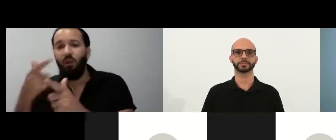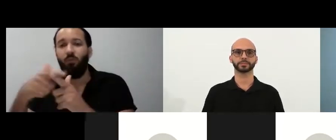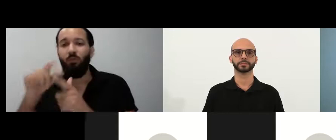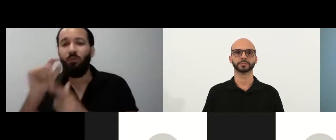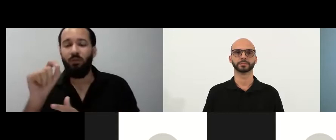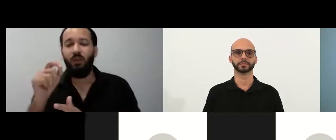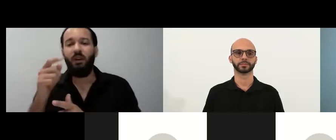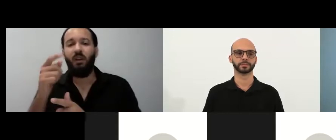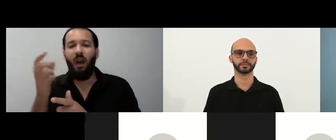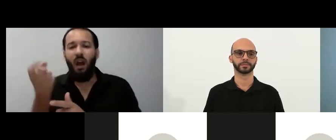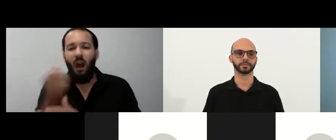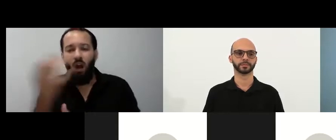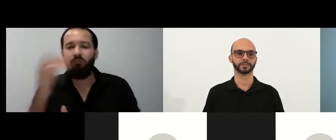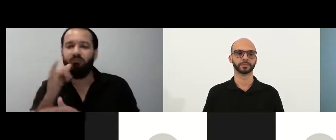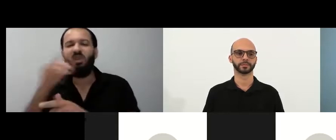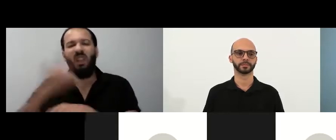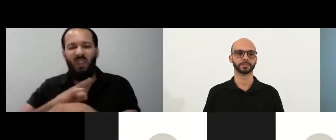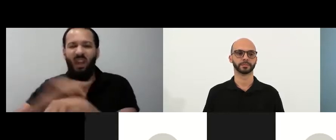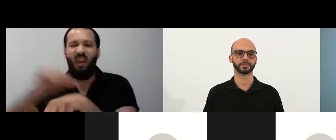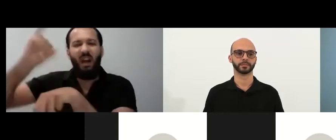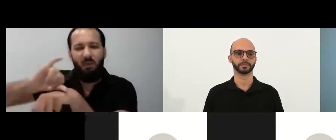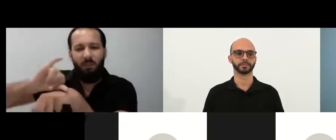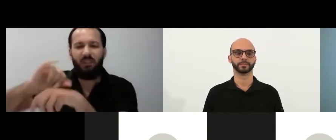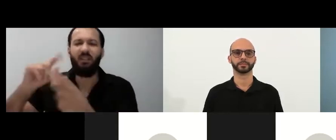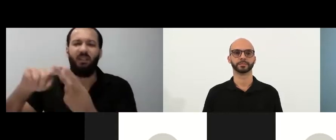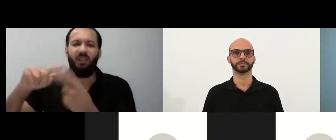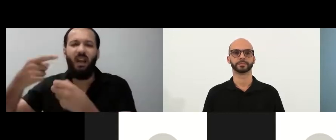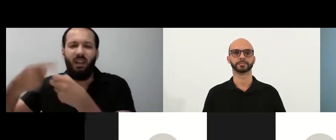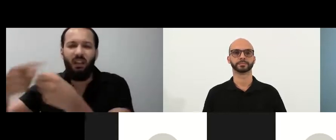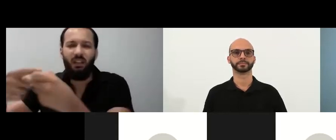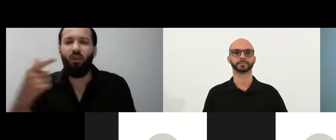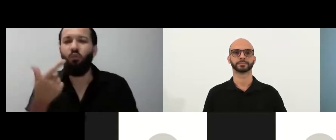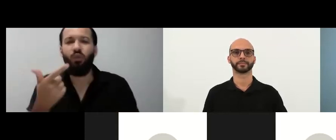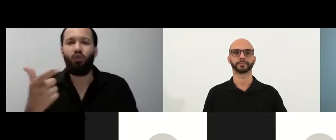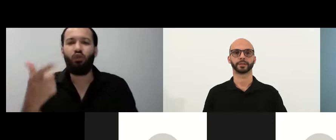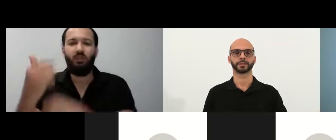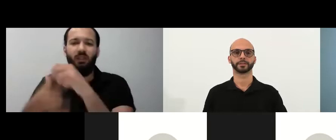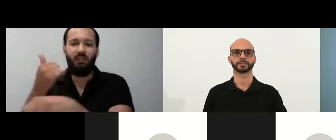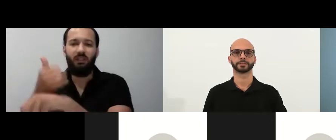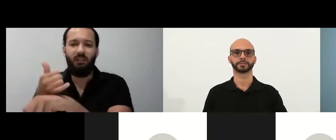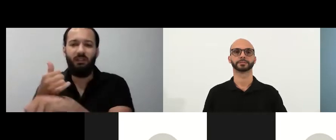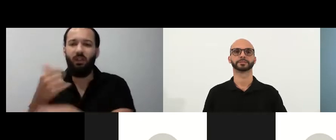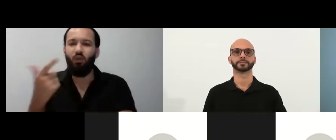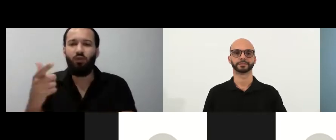precisa se desenvolver, mas tem uma problemática. Alguns que moram no